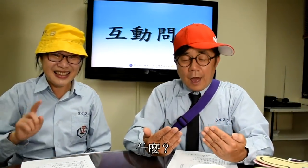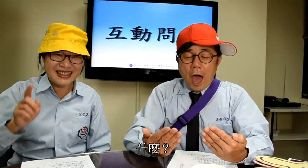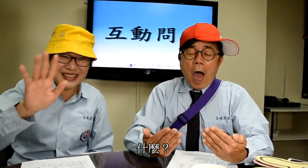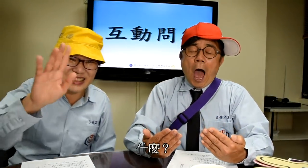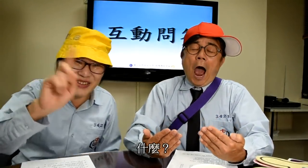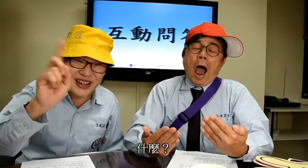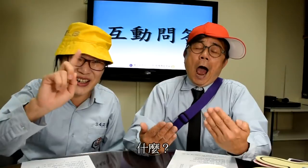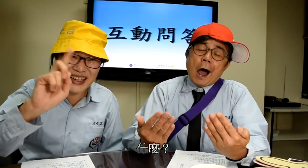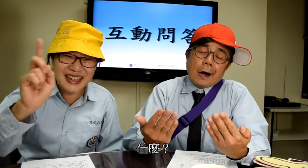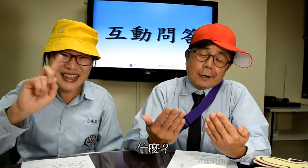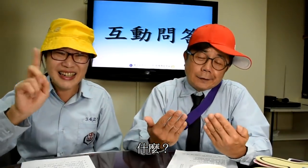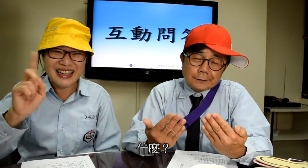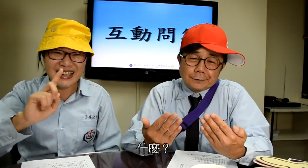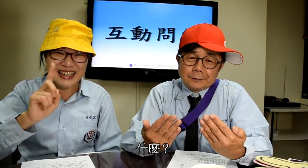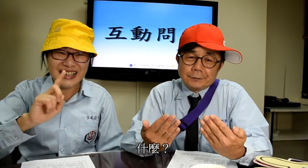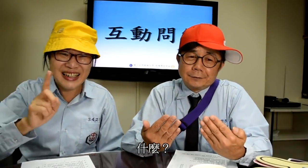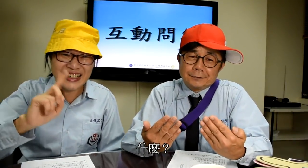什么？